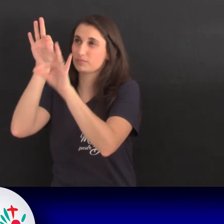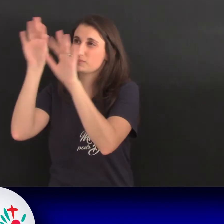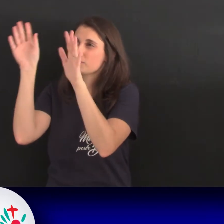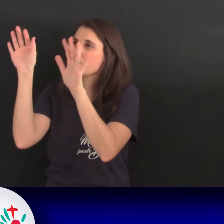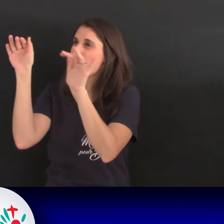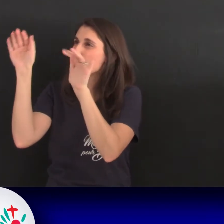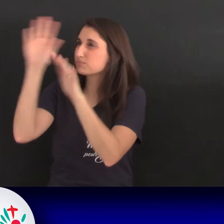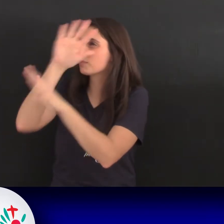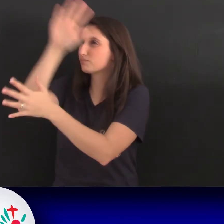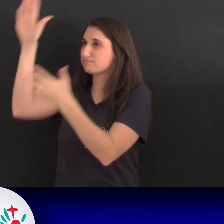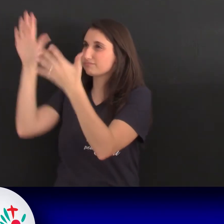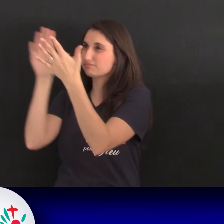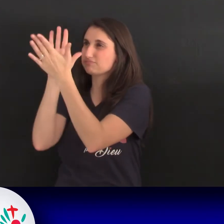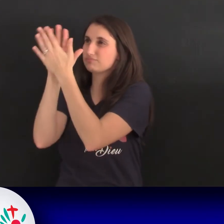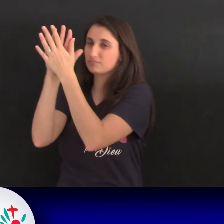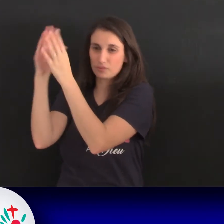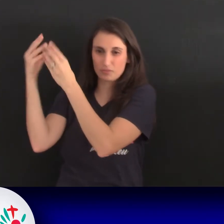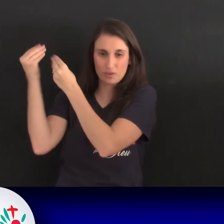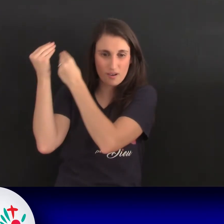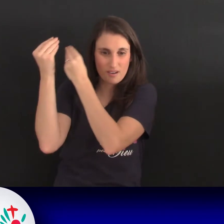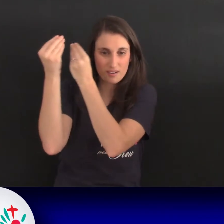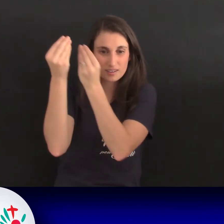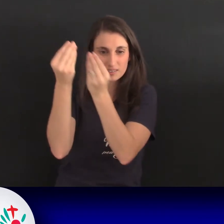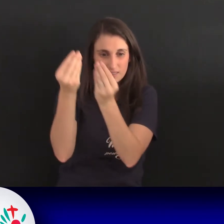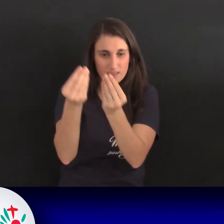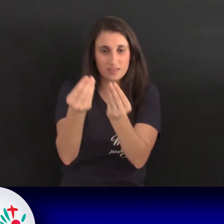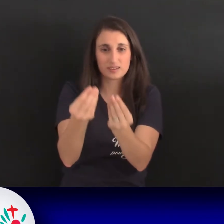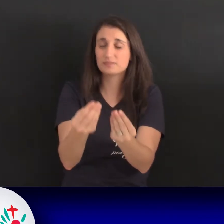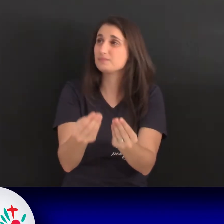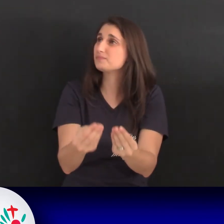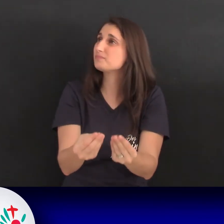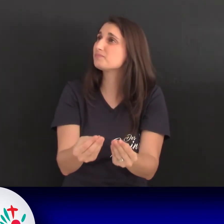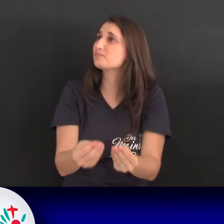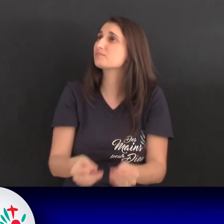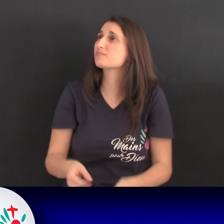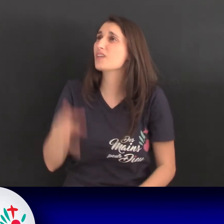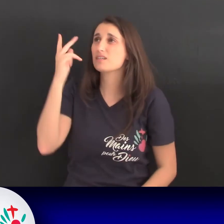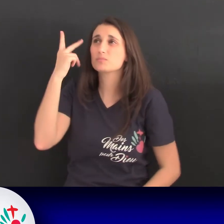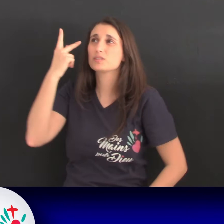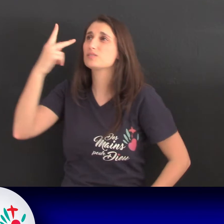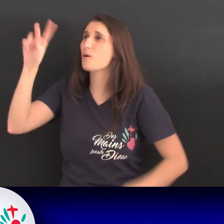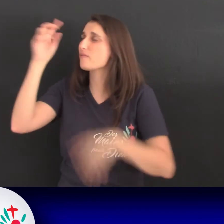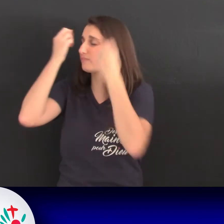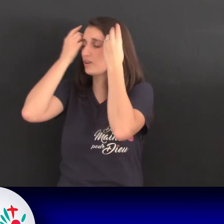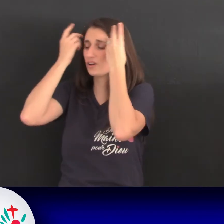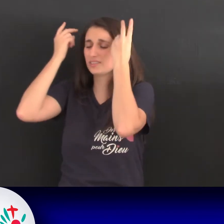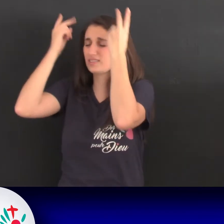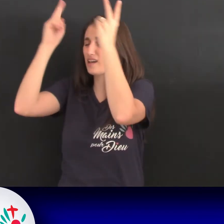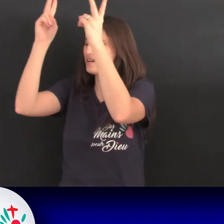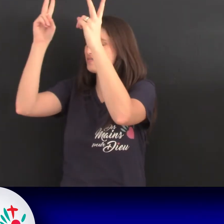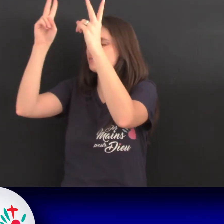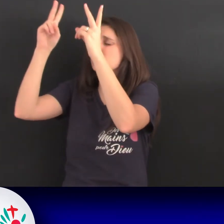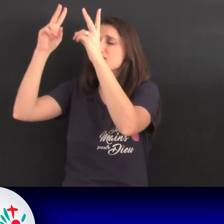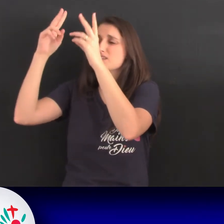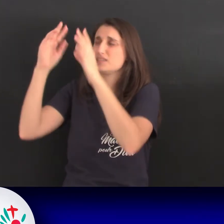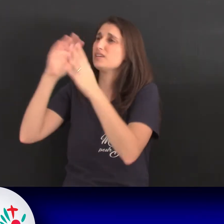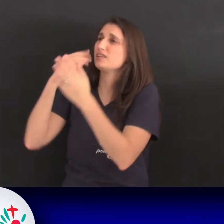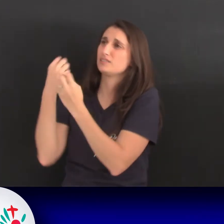choisi de tout donner. Alléluia, en offrant